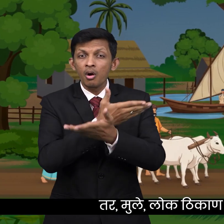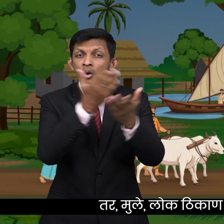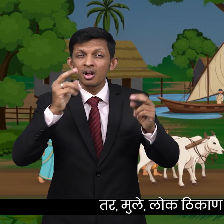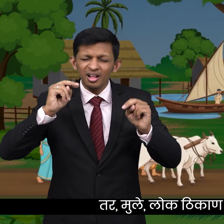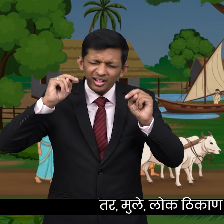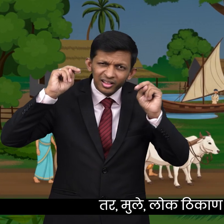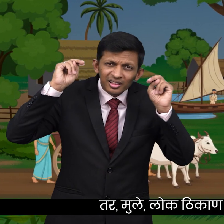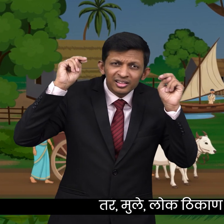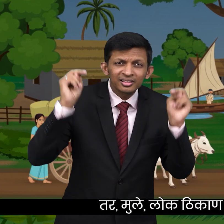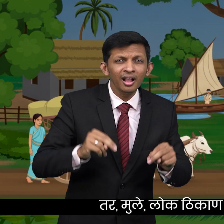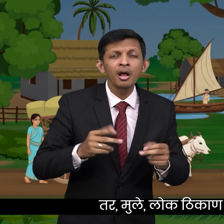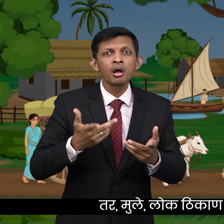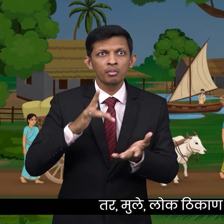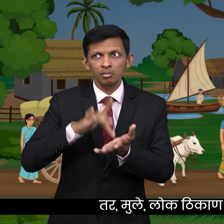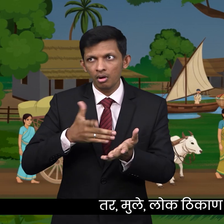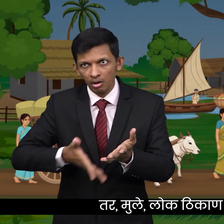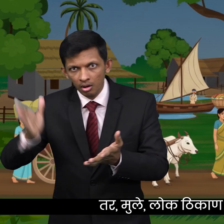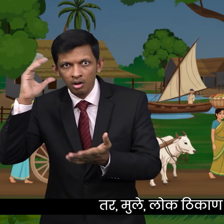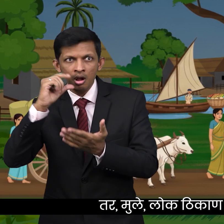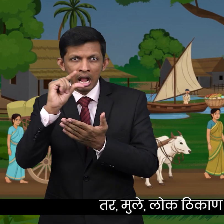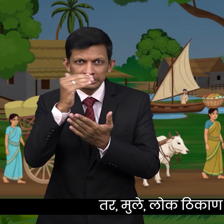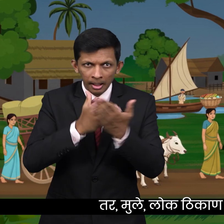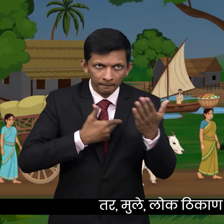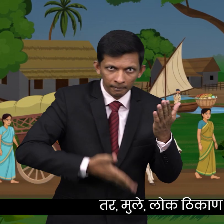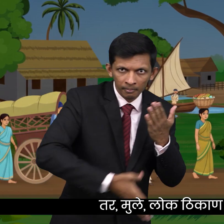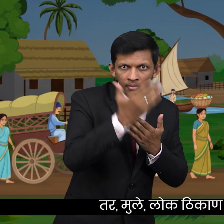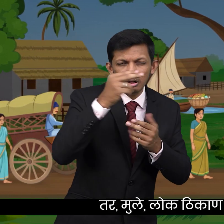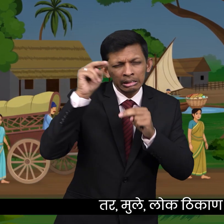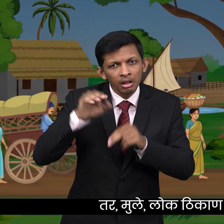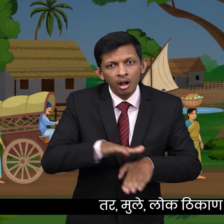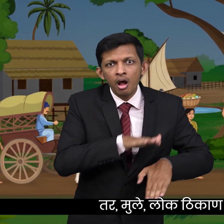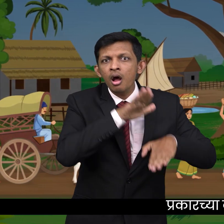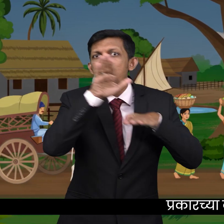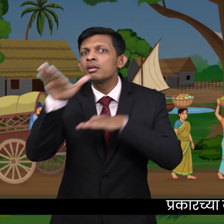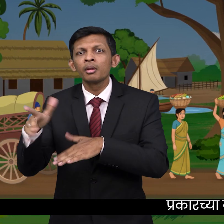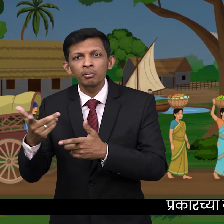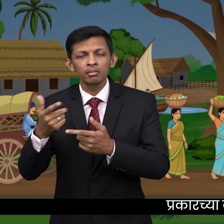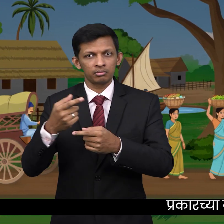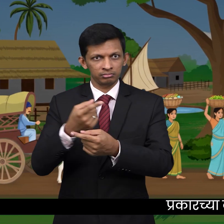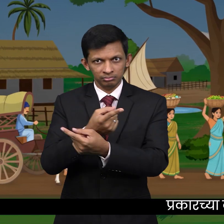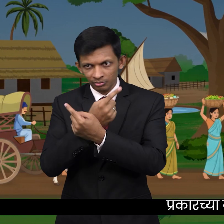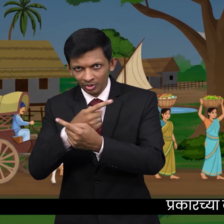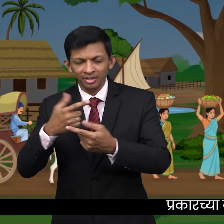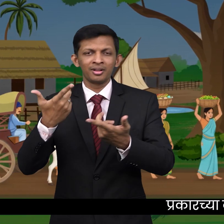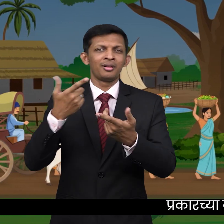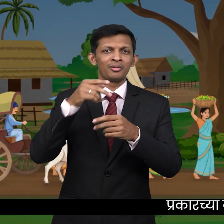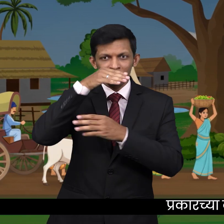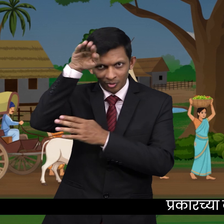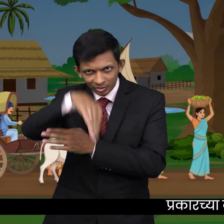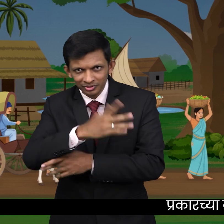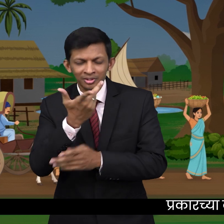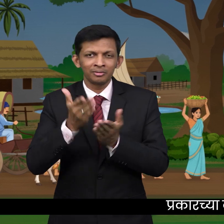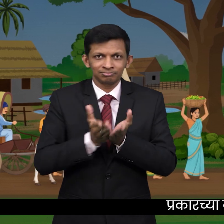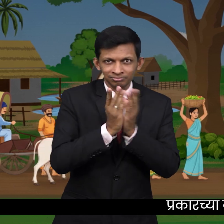ठिकाण आणि त्यांच्या गरजांनुसार वेगवेगळ्या प्रकारच्या वाहतुकीचा